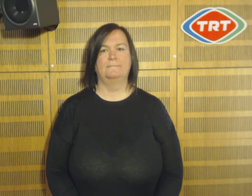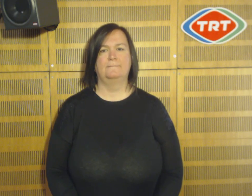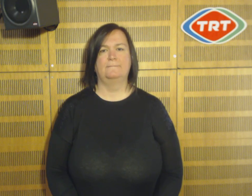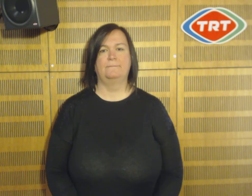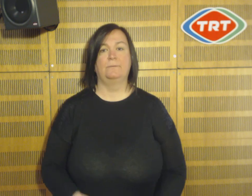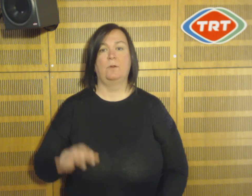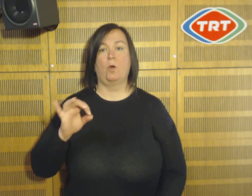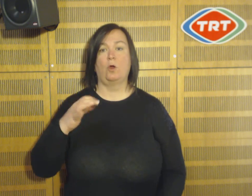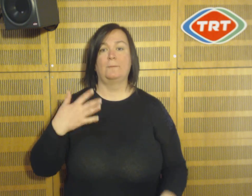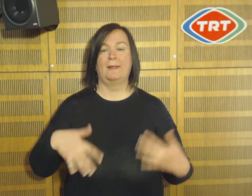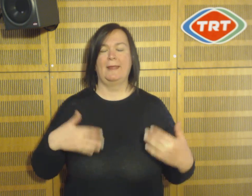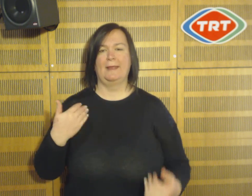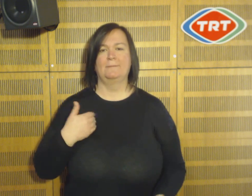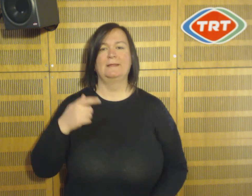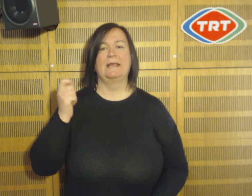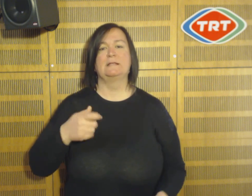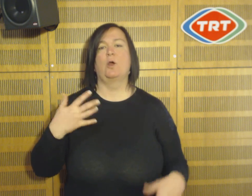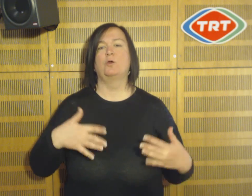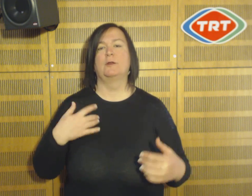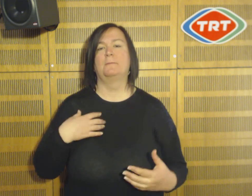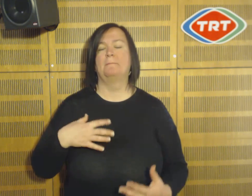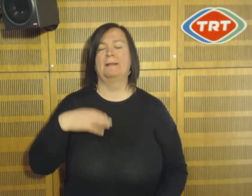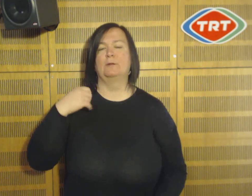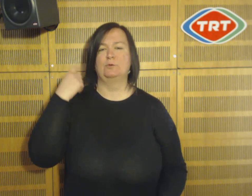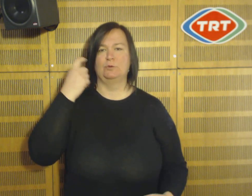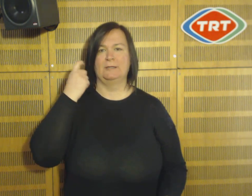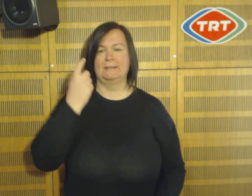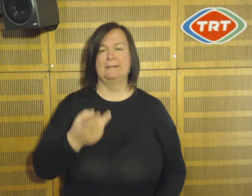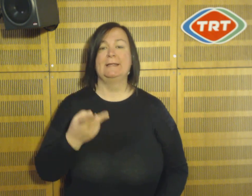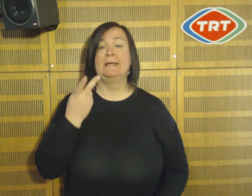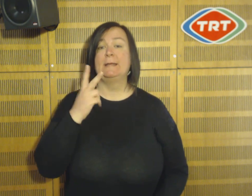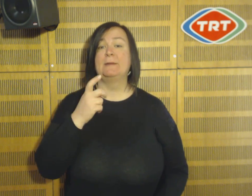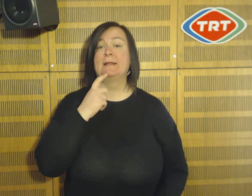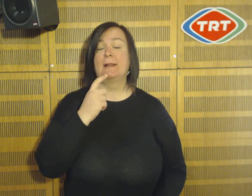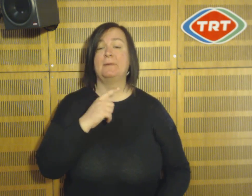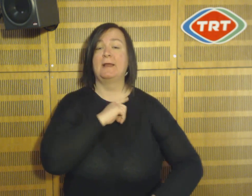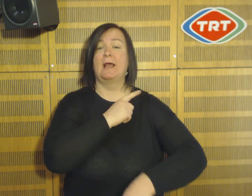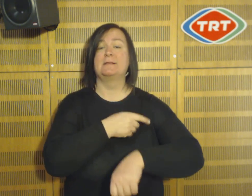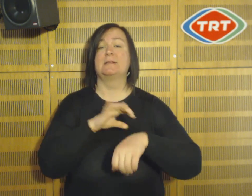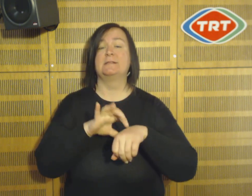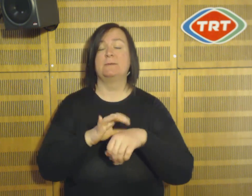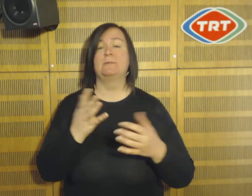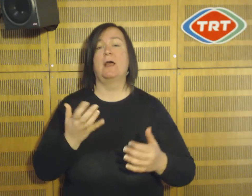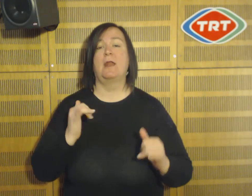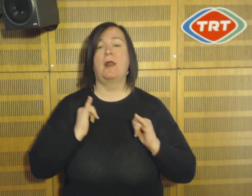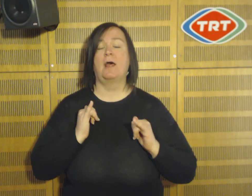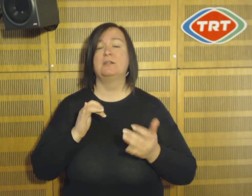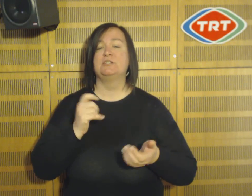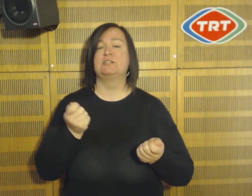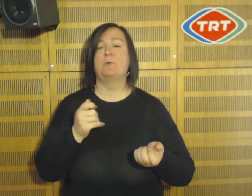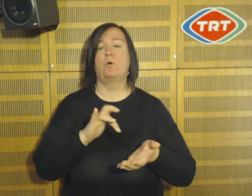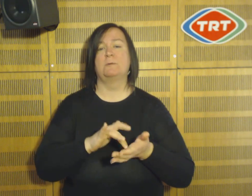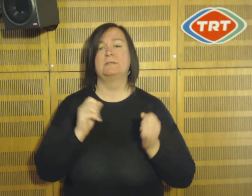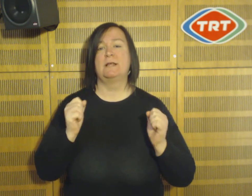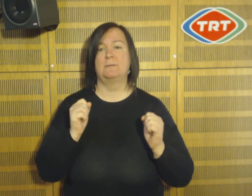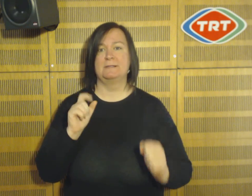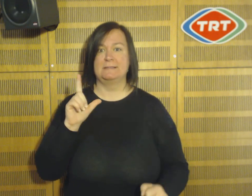ortopedik engelliyim gerçek özür bedende değil düşüncededir 2000 yılından beri kas hastasıyım daha rahat çalışma ortamı sağlanması